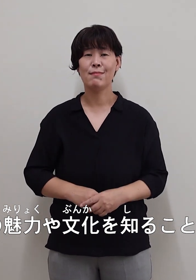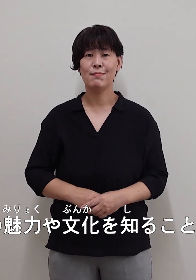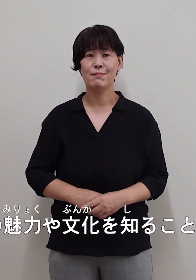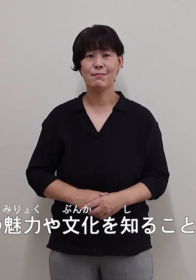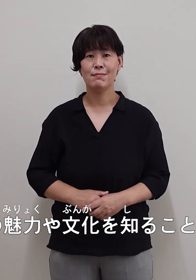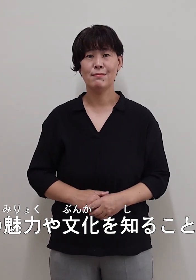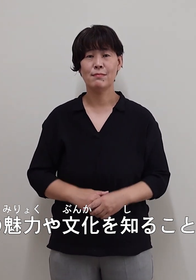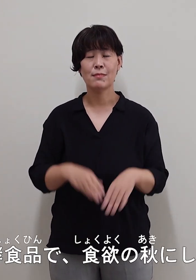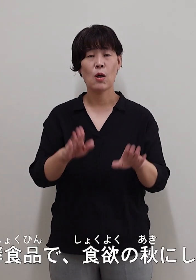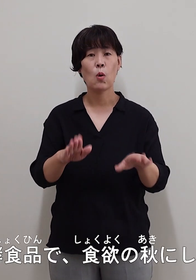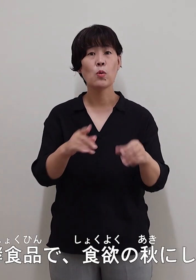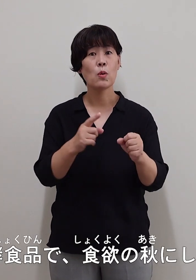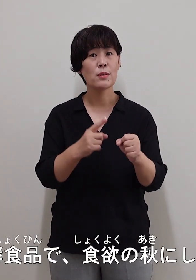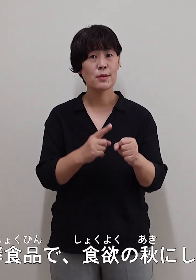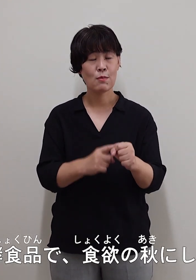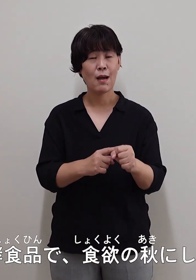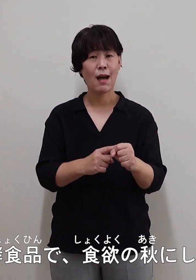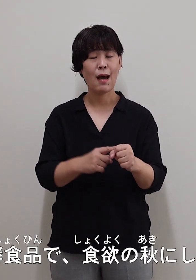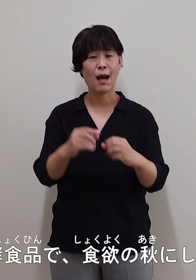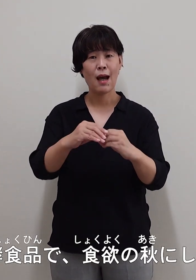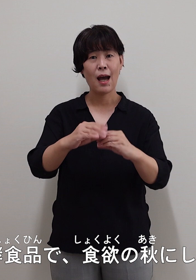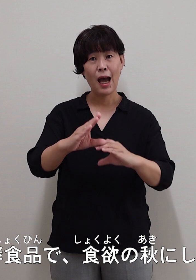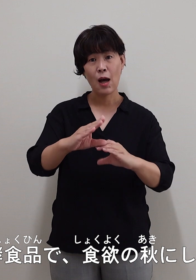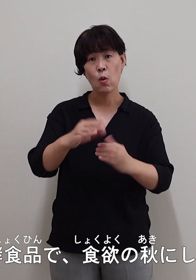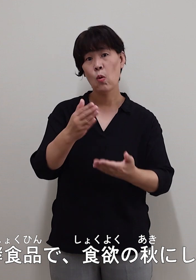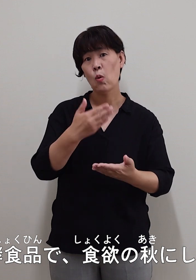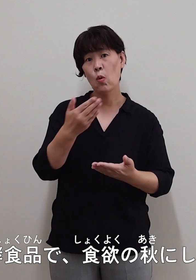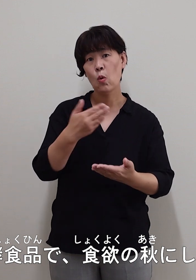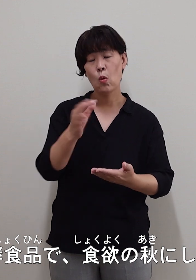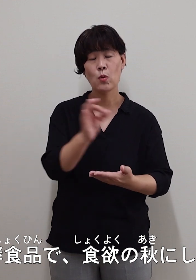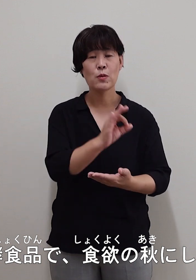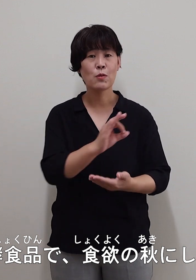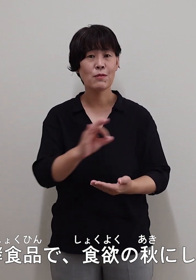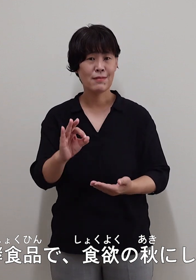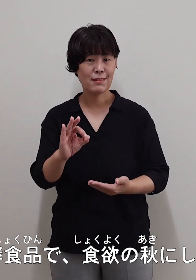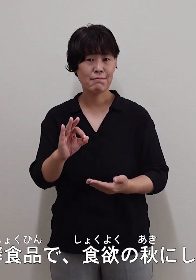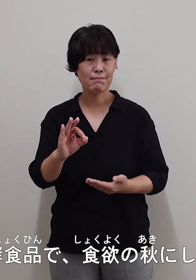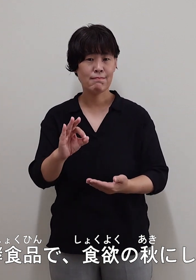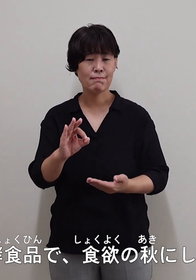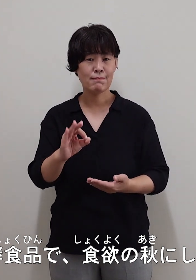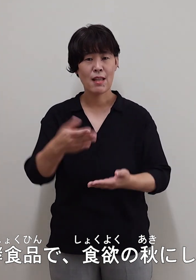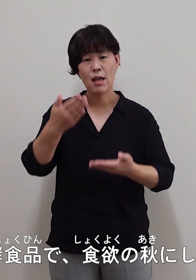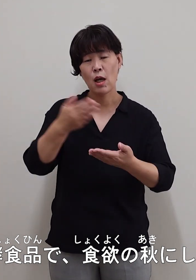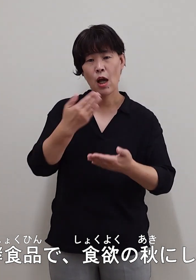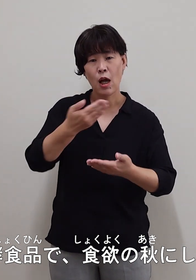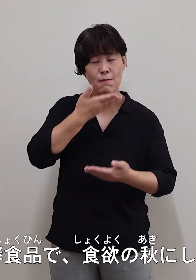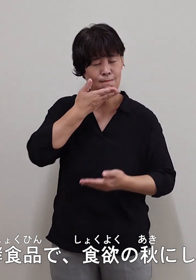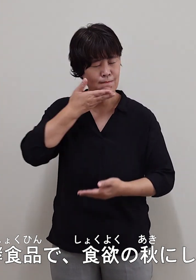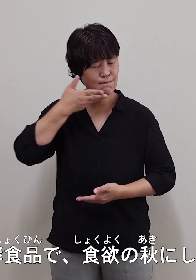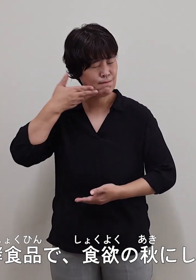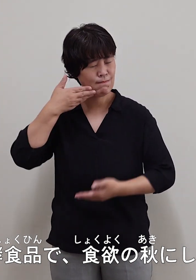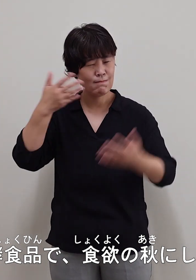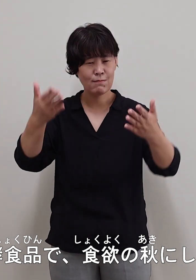今年は発酵食品で食欲の秋にしません